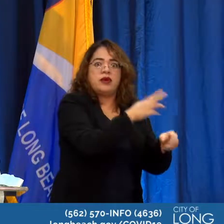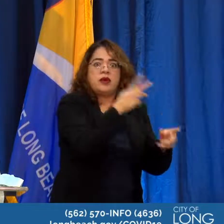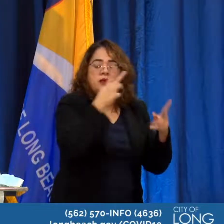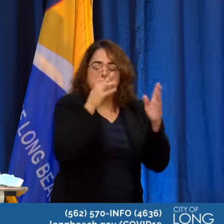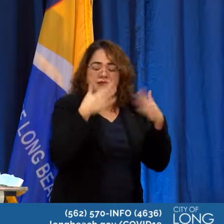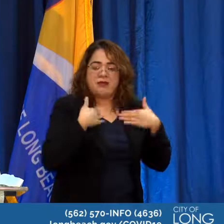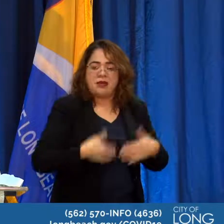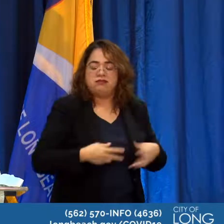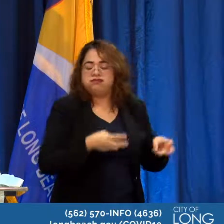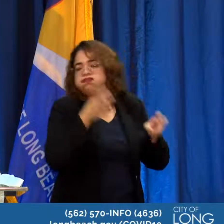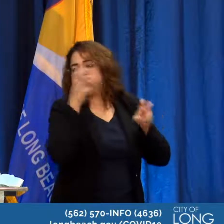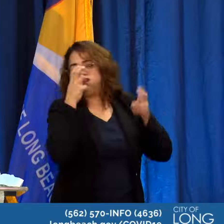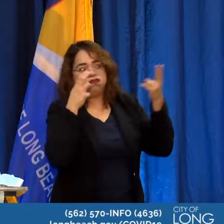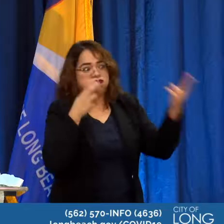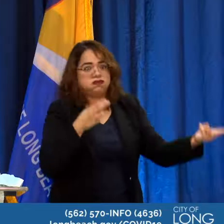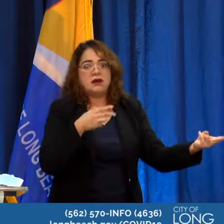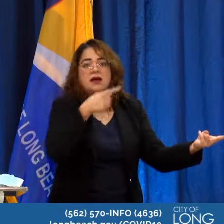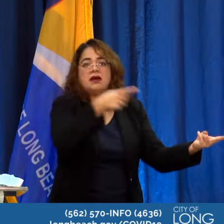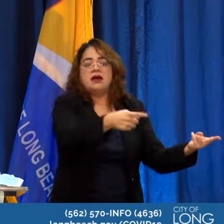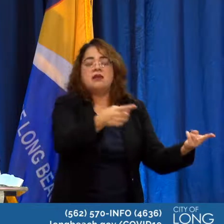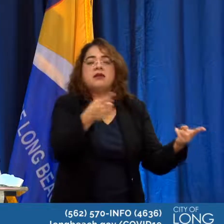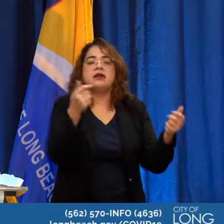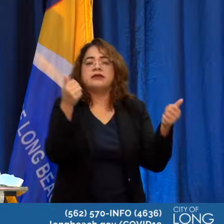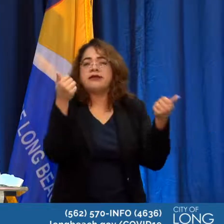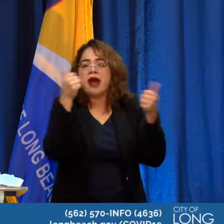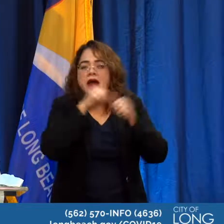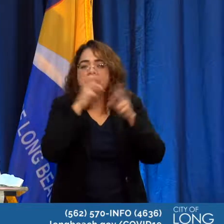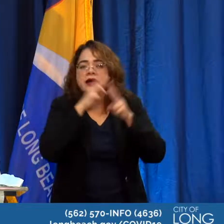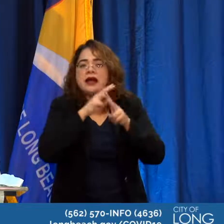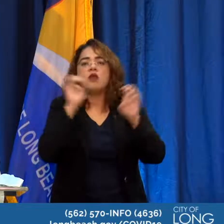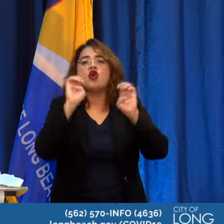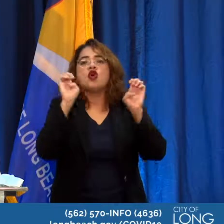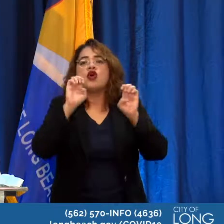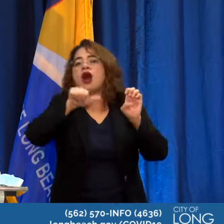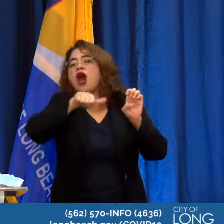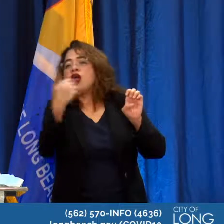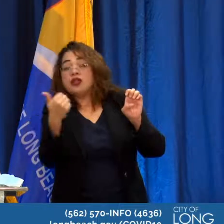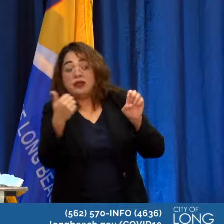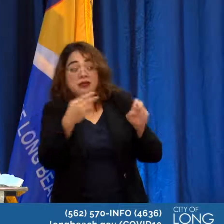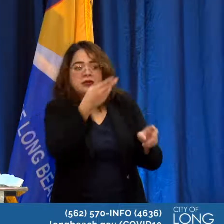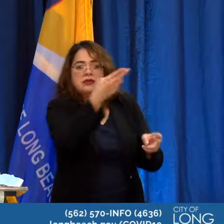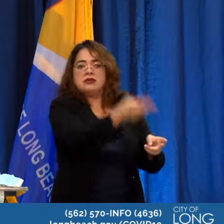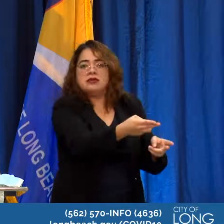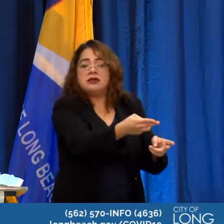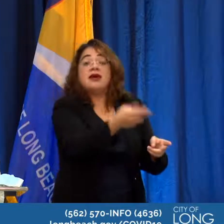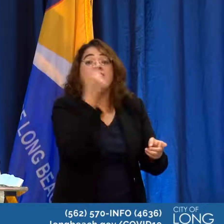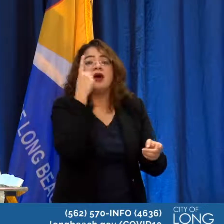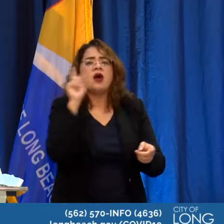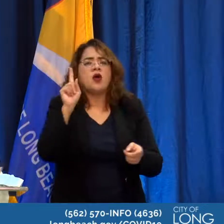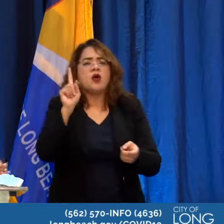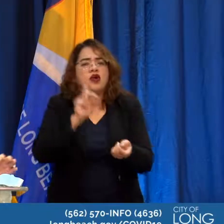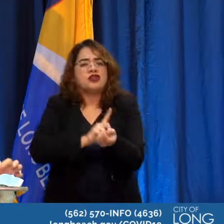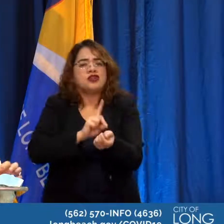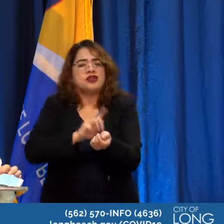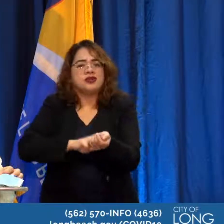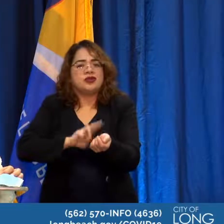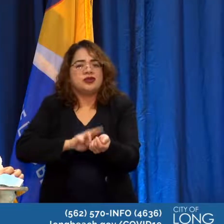tener bastante cuidado con eso. Tenemos un incremento de un